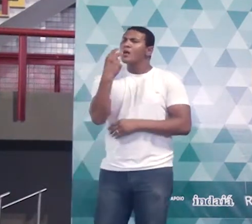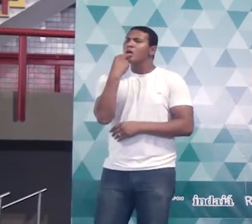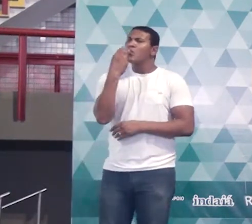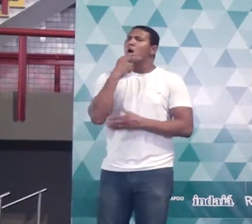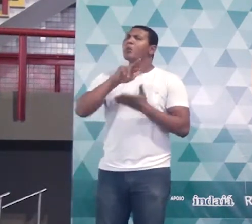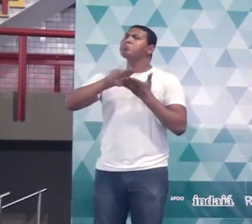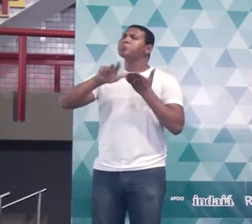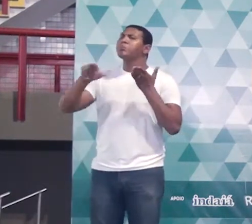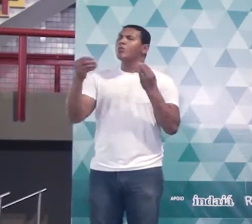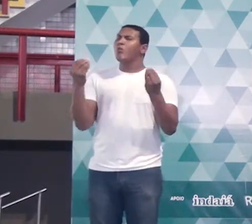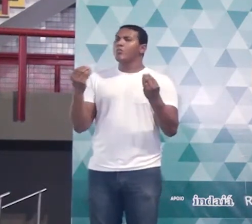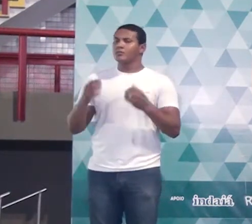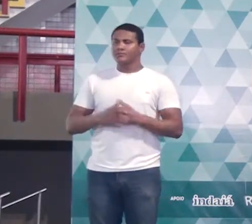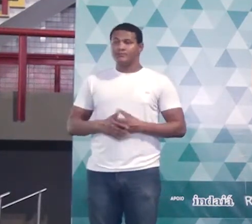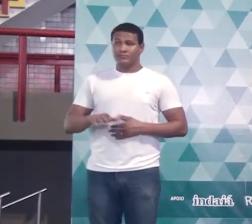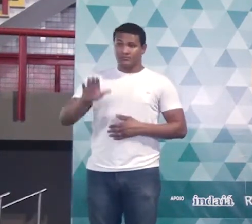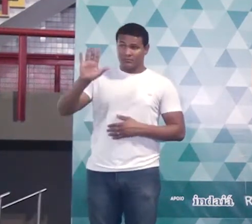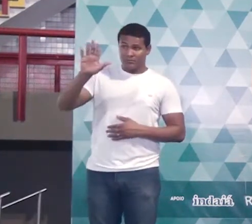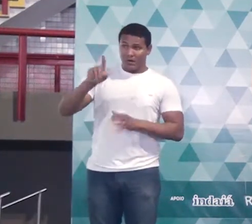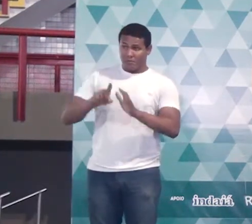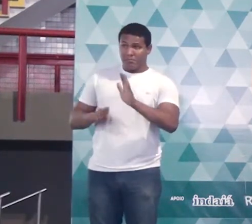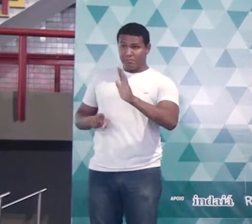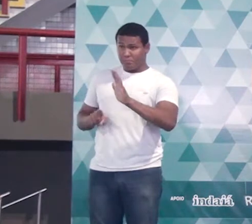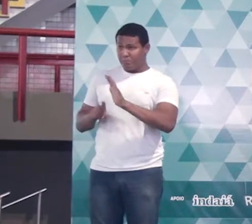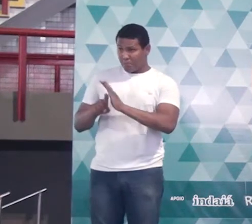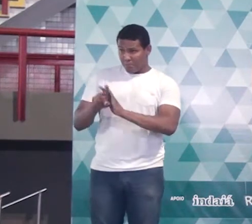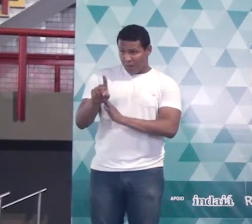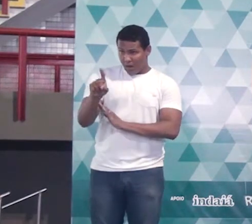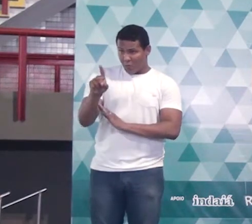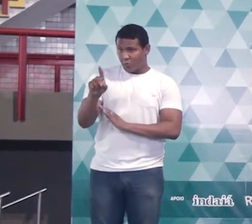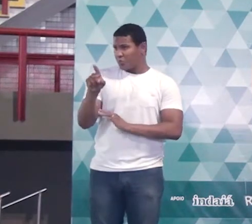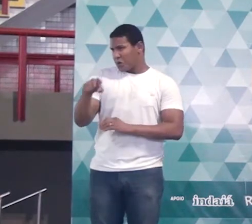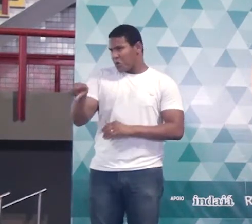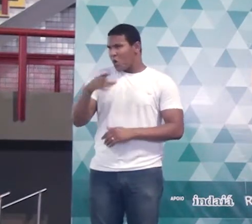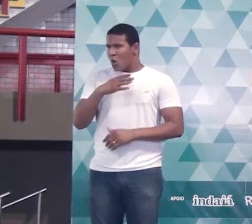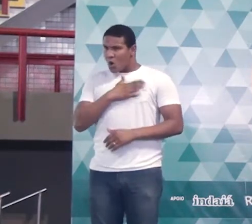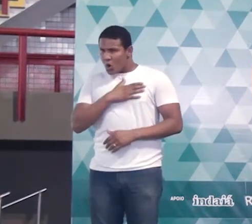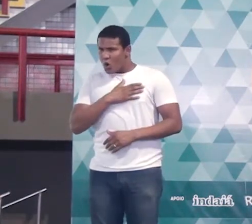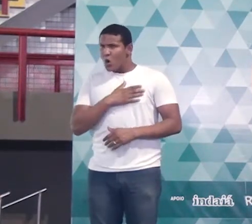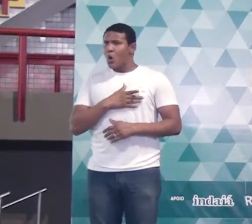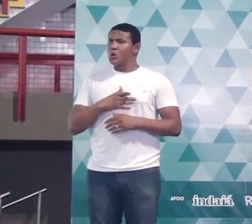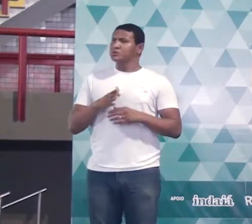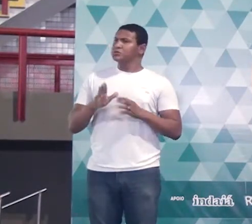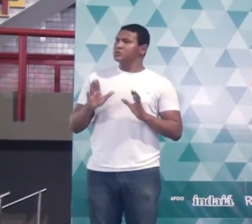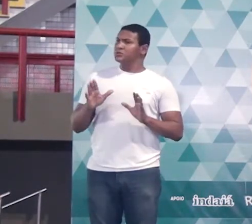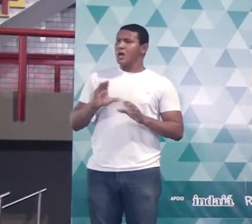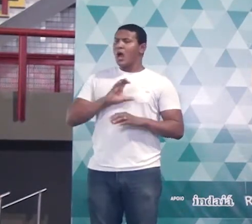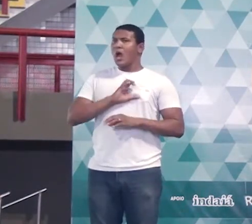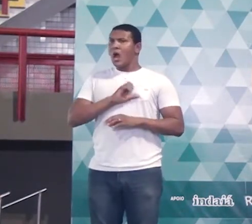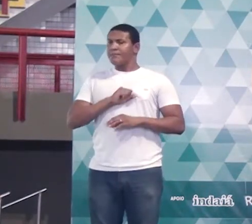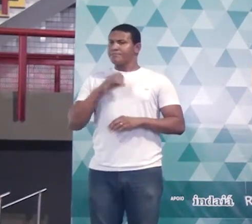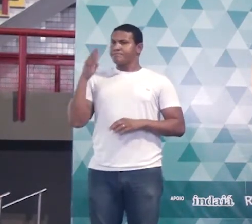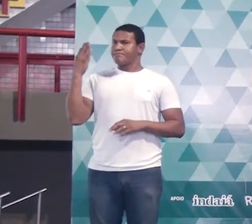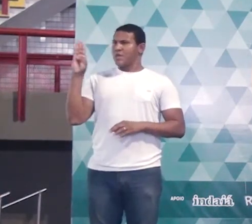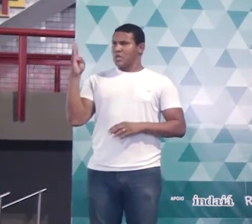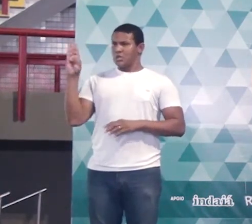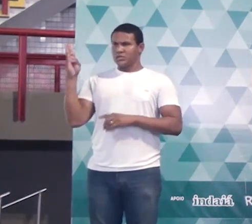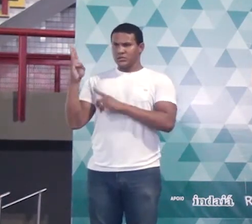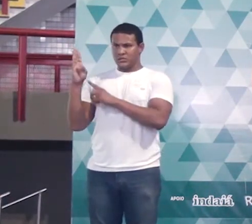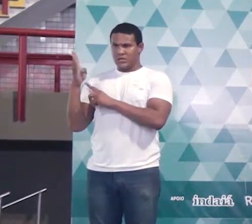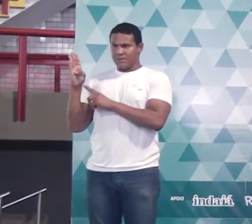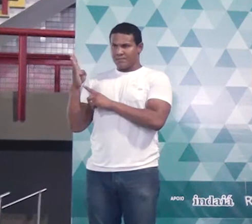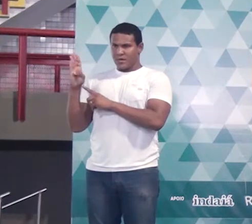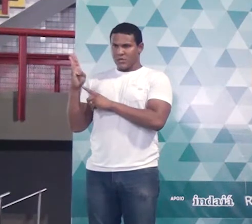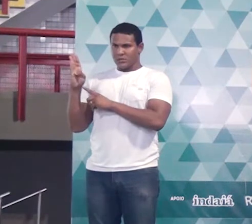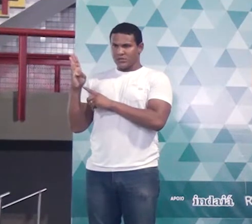línguas? Me deixe fazer uma pergunta a você que adora, ama, venera e idolatra biologia.